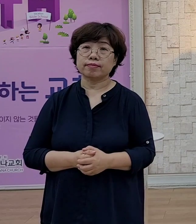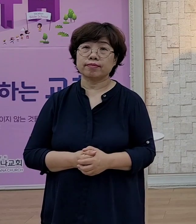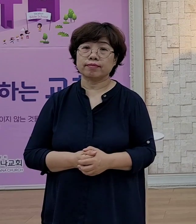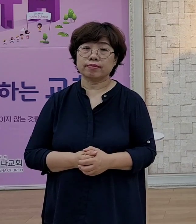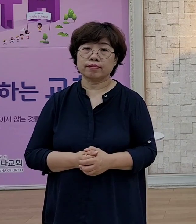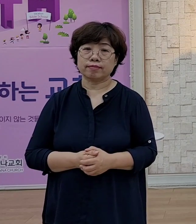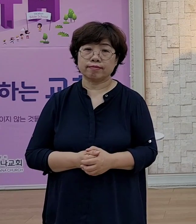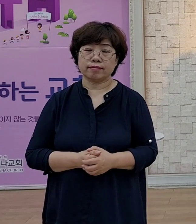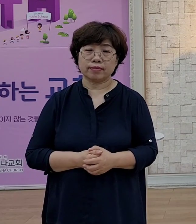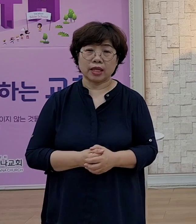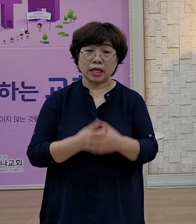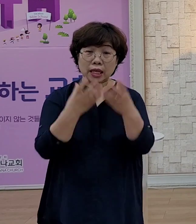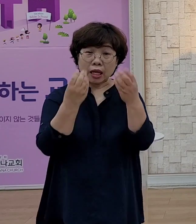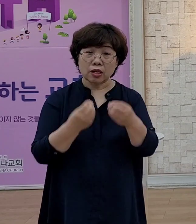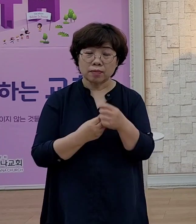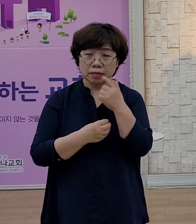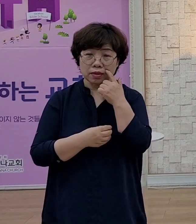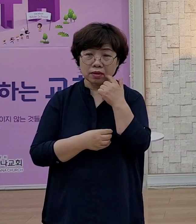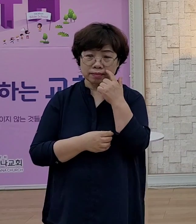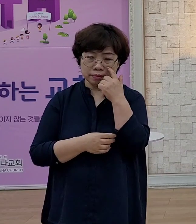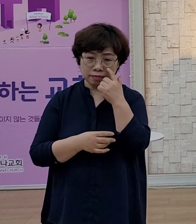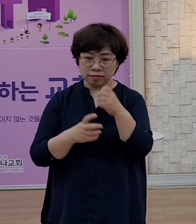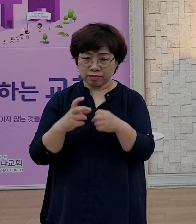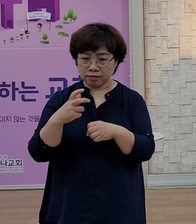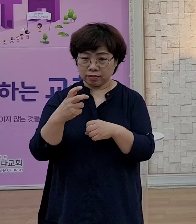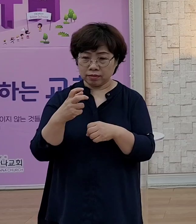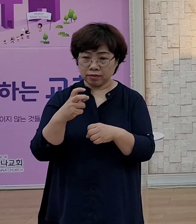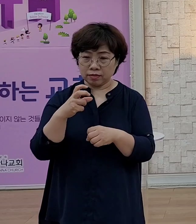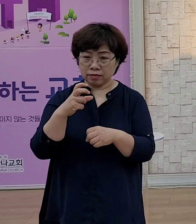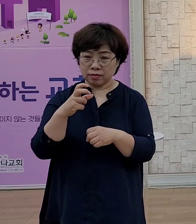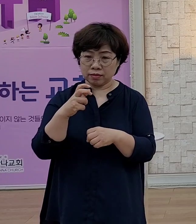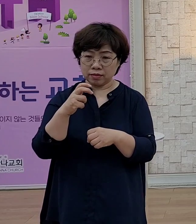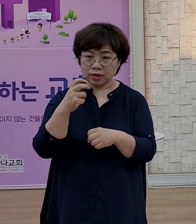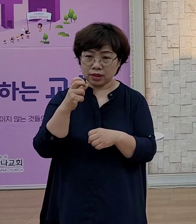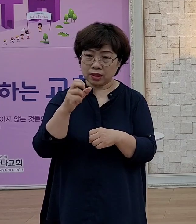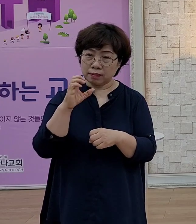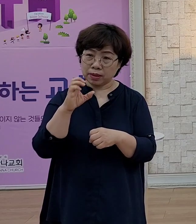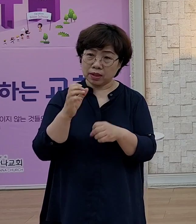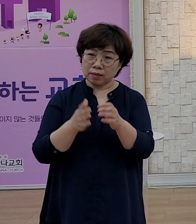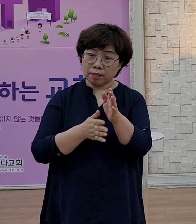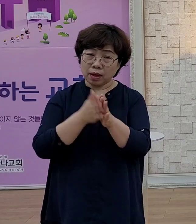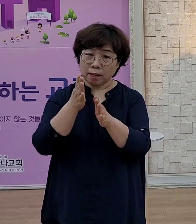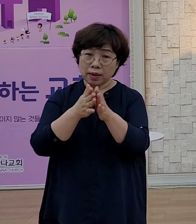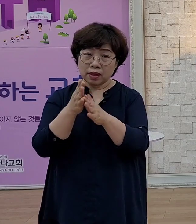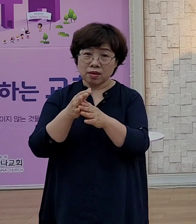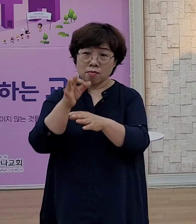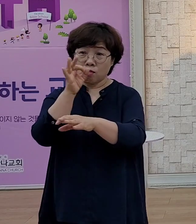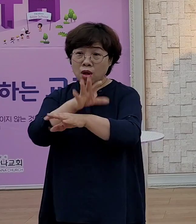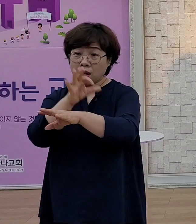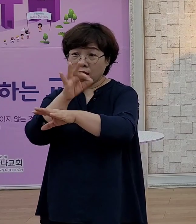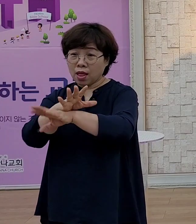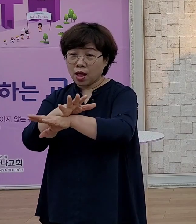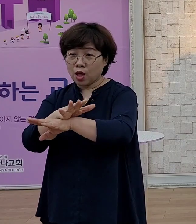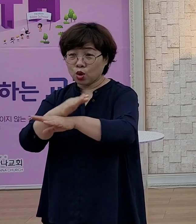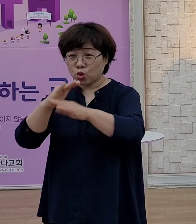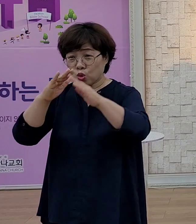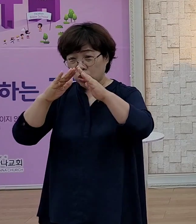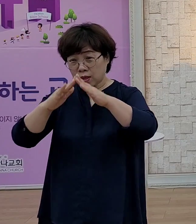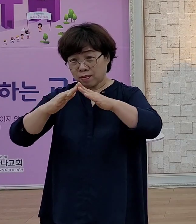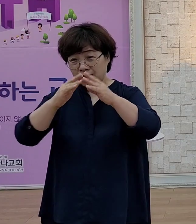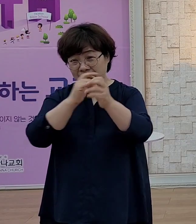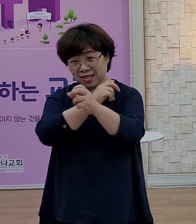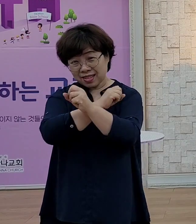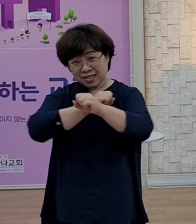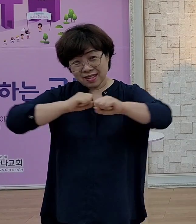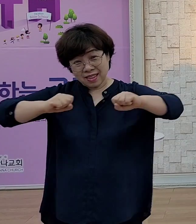70평, 80평 아파트를 고가에 주고 사서 뿌듯한 마음에